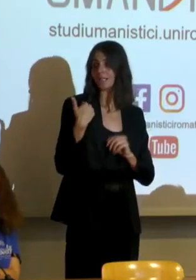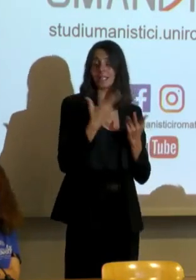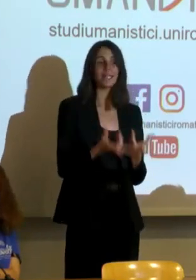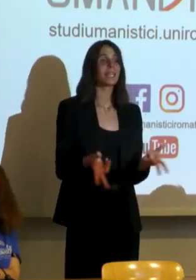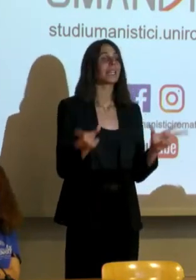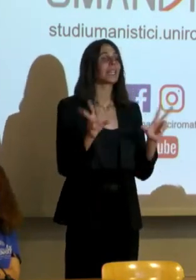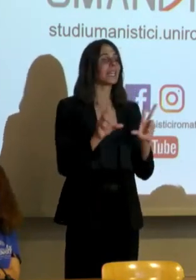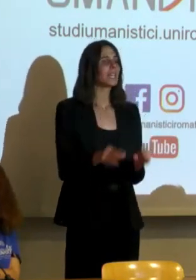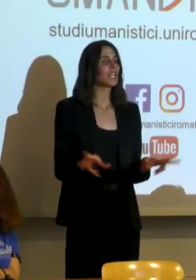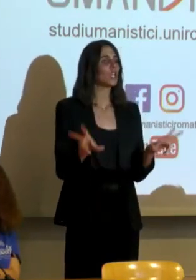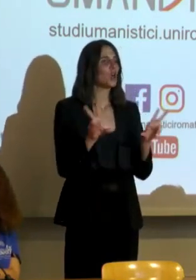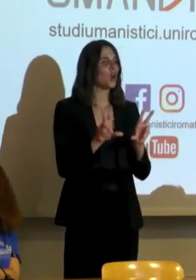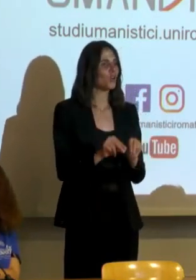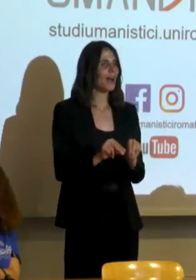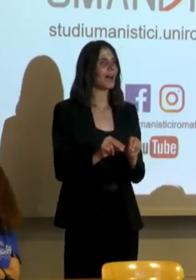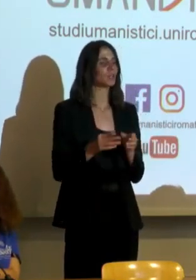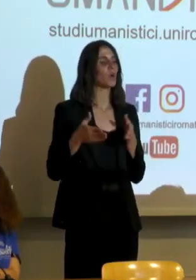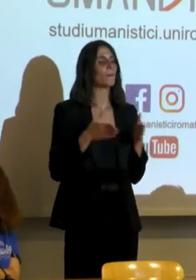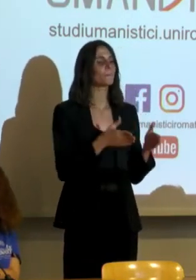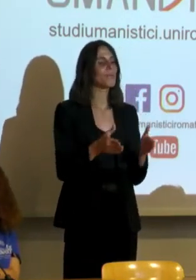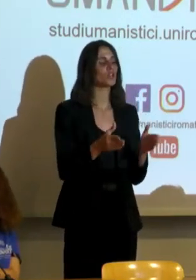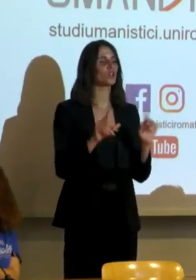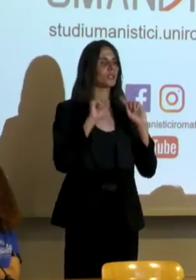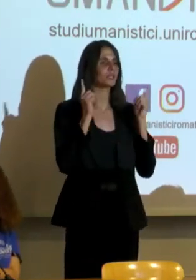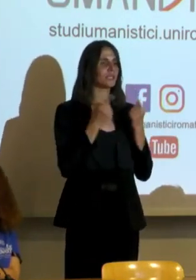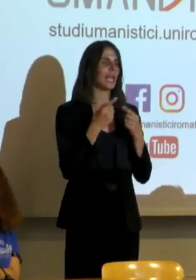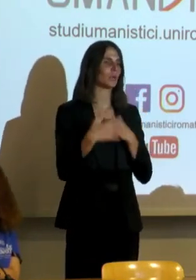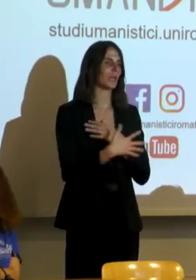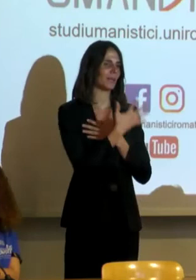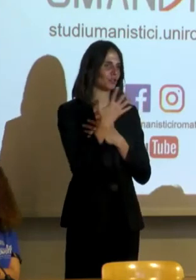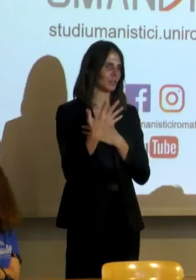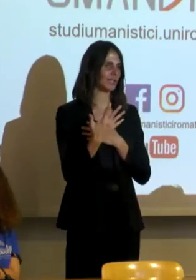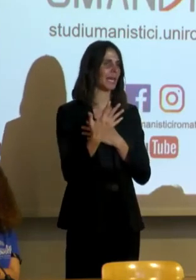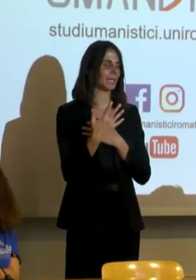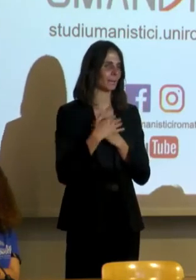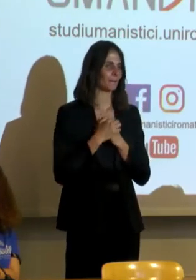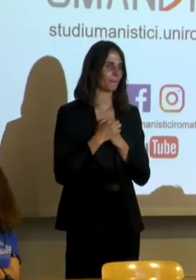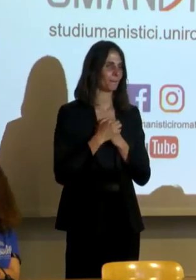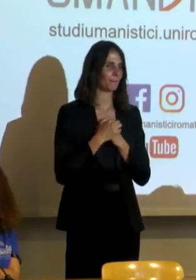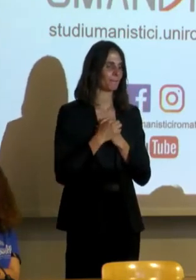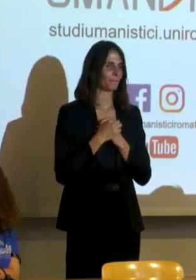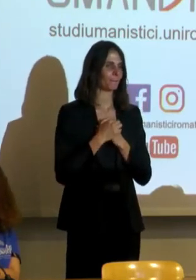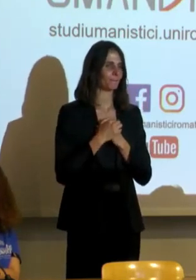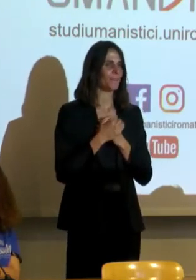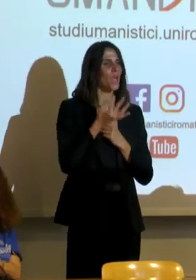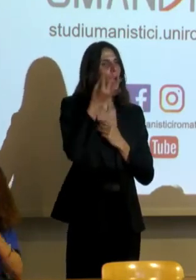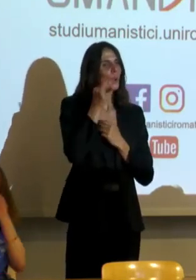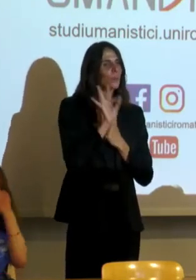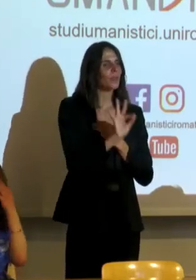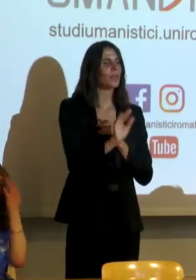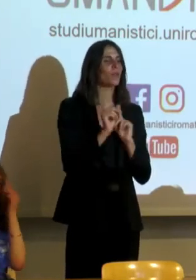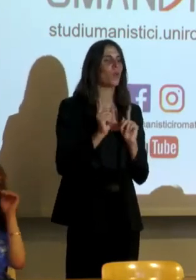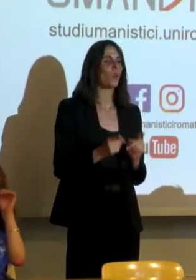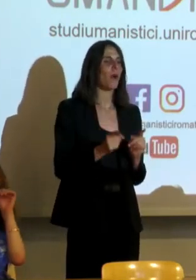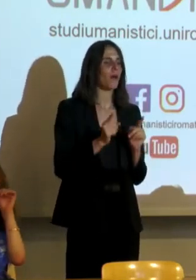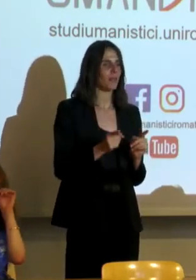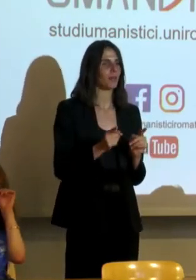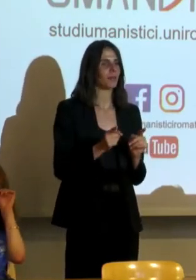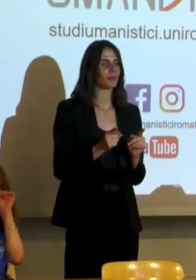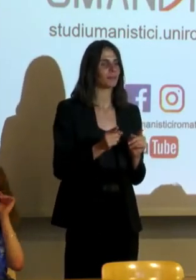maniera abbastanza sostanziale i percorsi di laurea magistrale, per esempio. Verso quale direzione? Verso la direzione